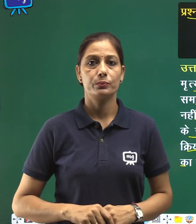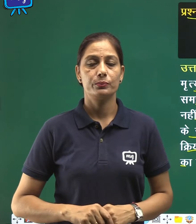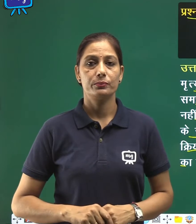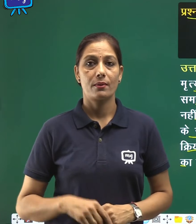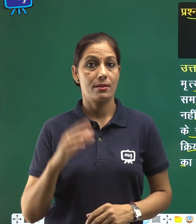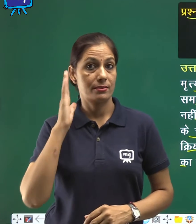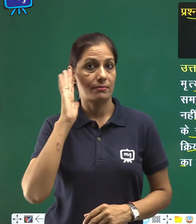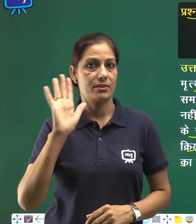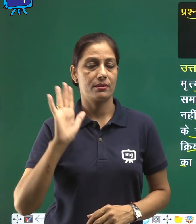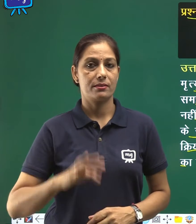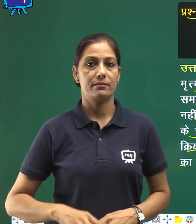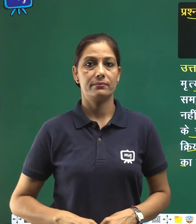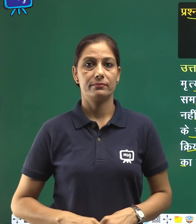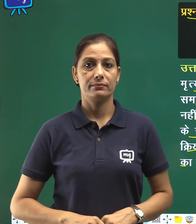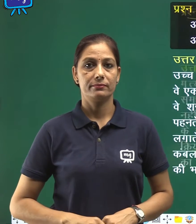समझा।